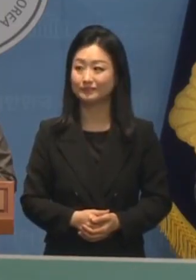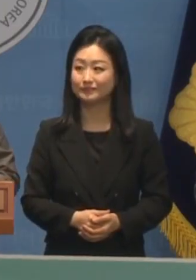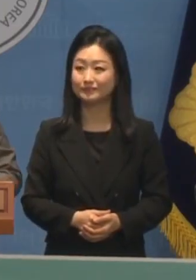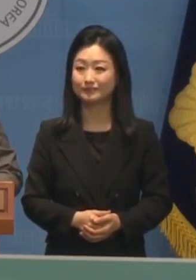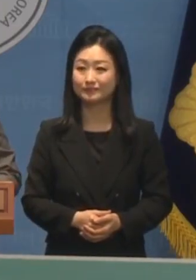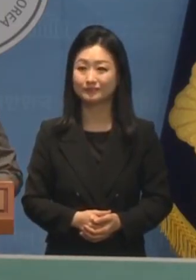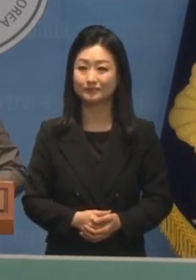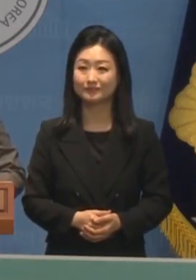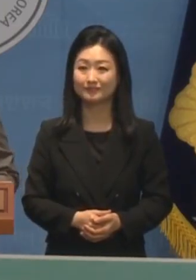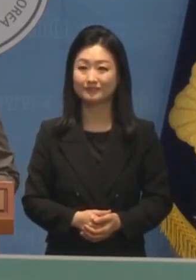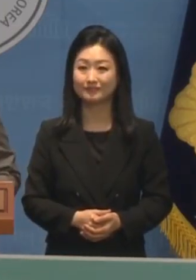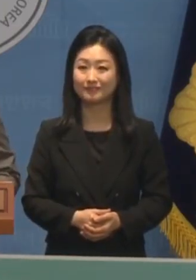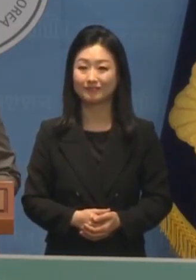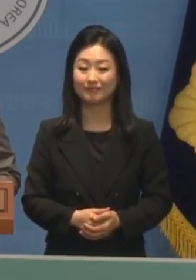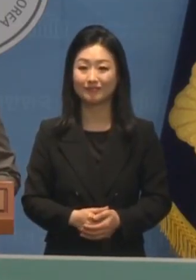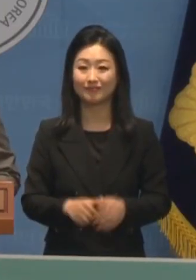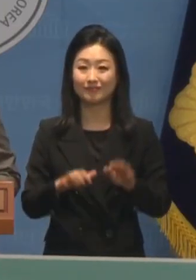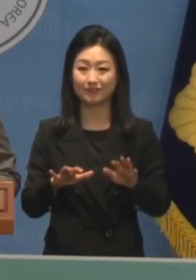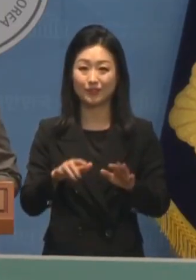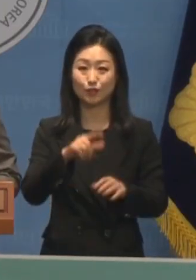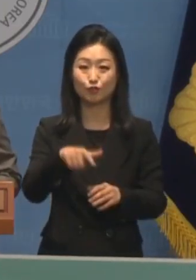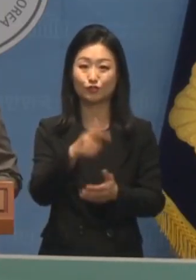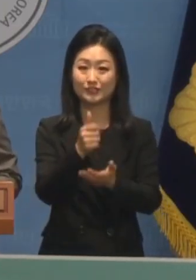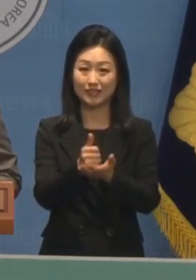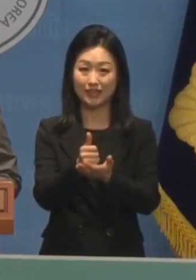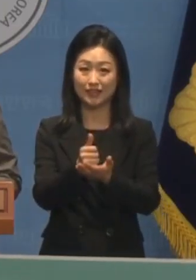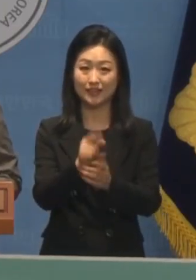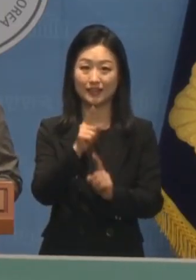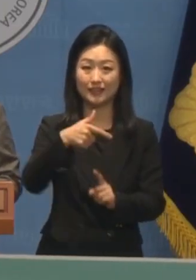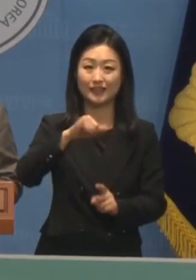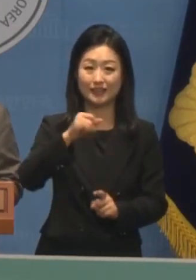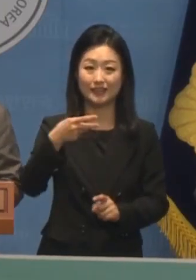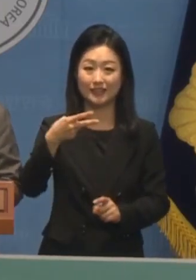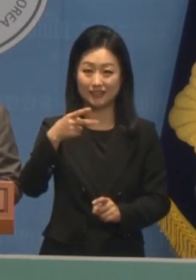그리고 기본소득당 사회연대 국장님 이기대 국장님 오셨습니다.